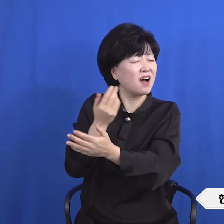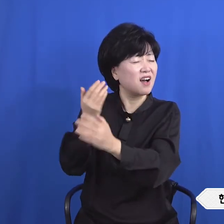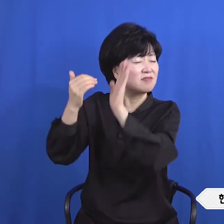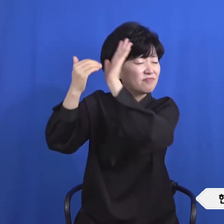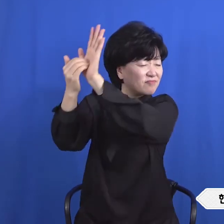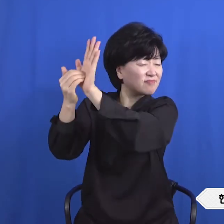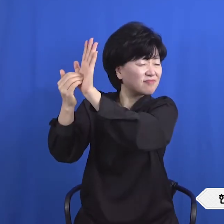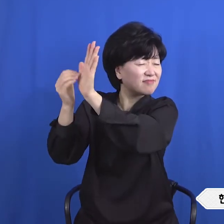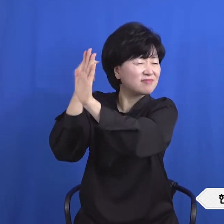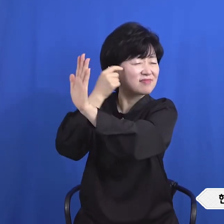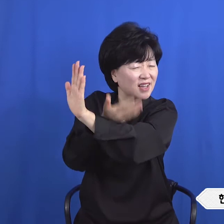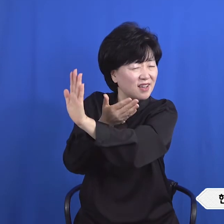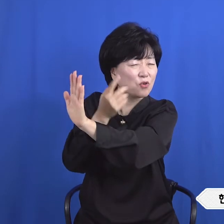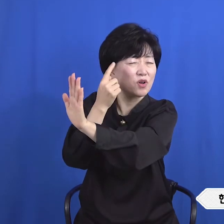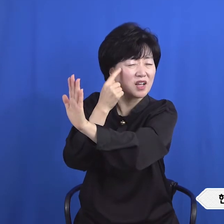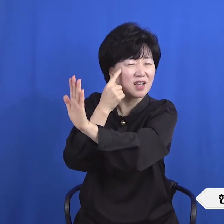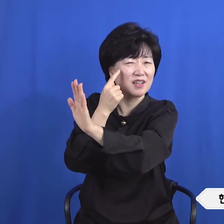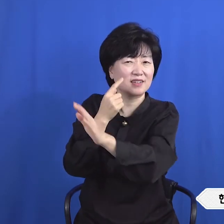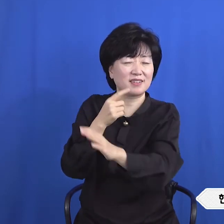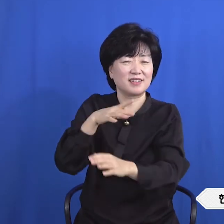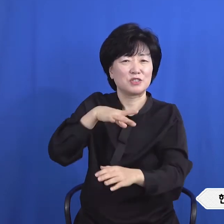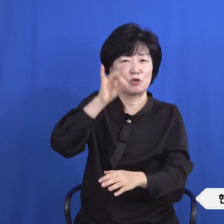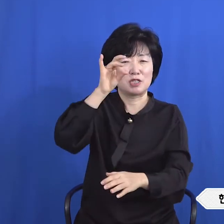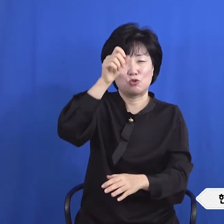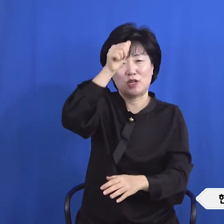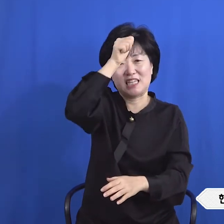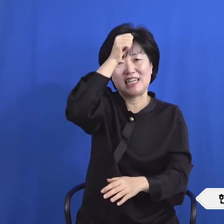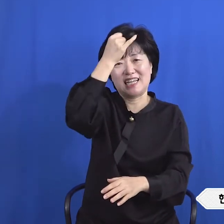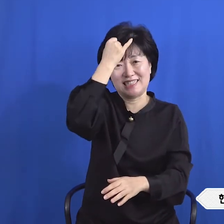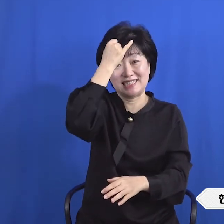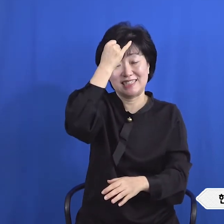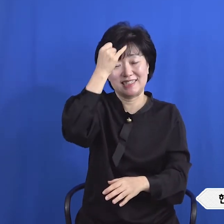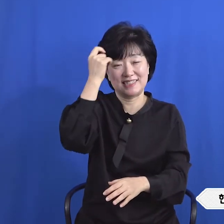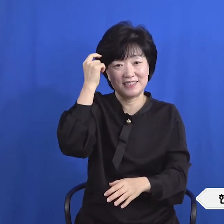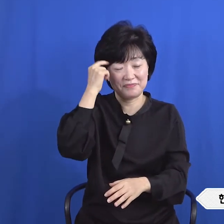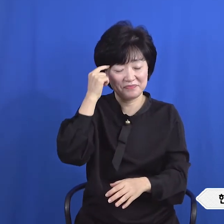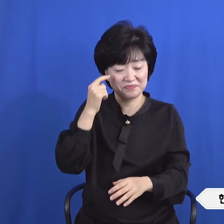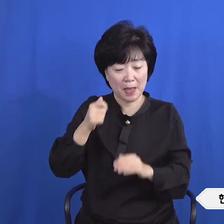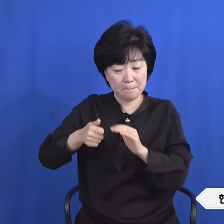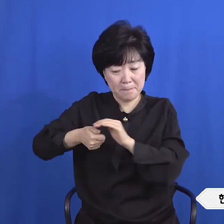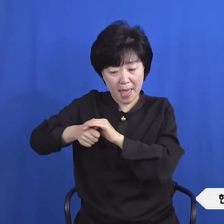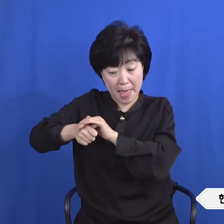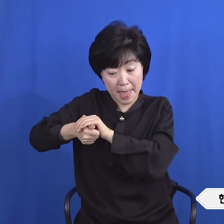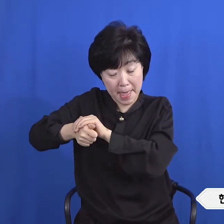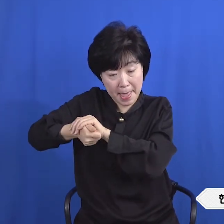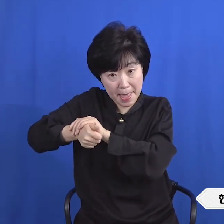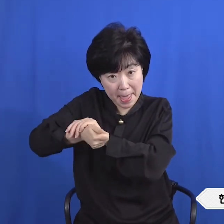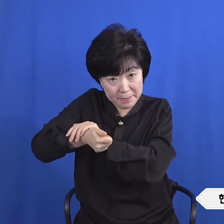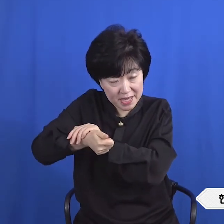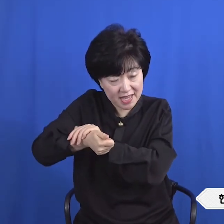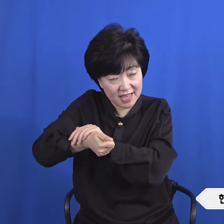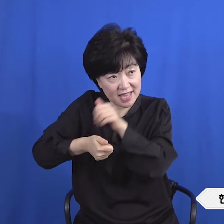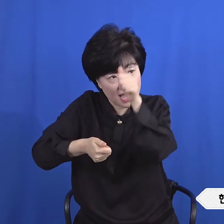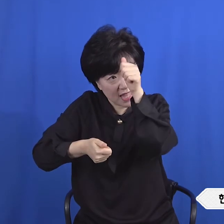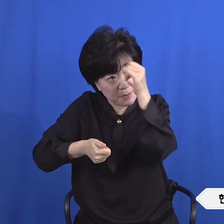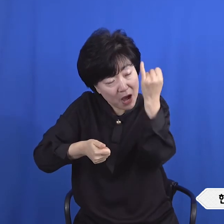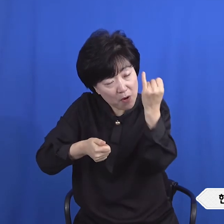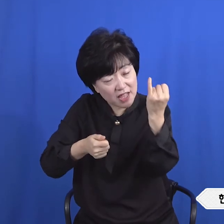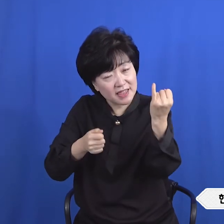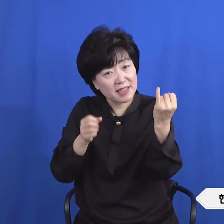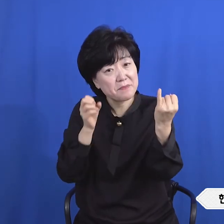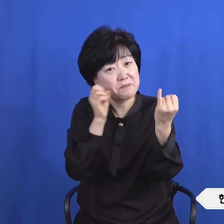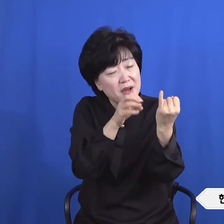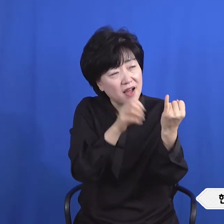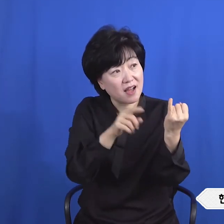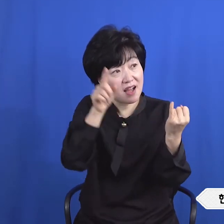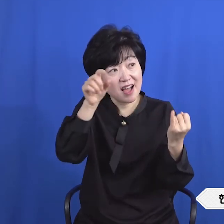최초의 인간을 생각해 보면 우리가 알 수 있습니다. 뱀이 아담 하와에게 다가와서 뭐라고 속삭였죠?